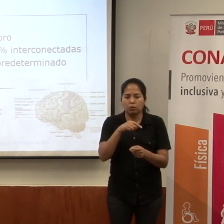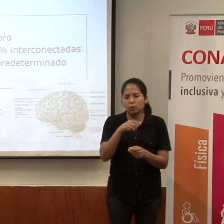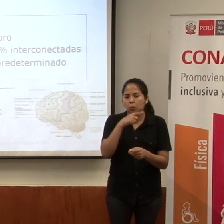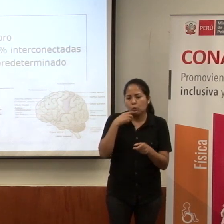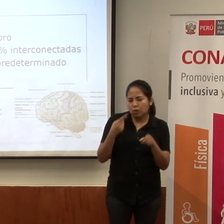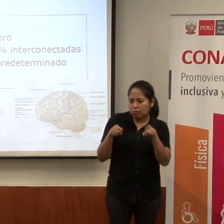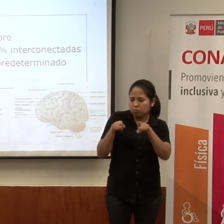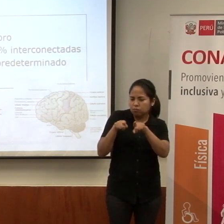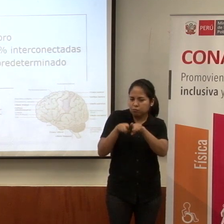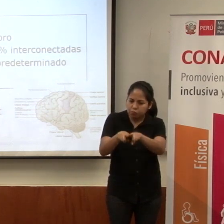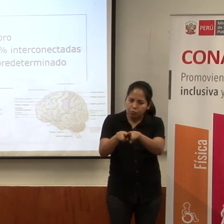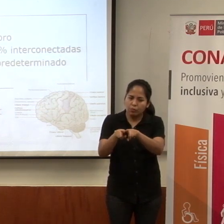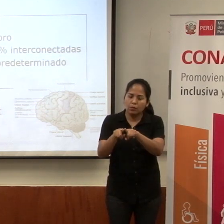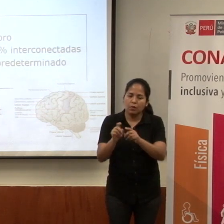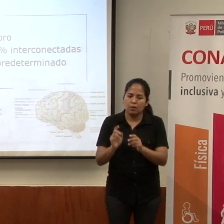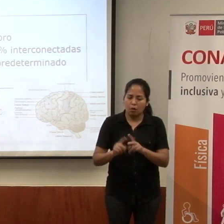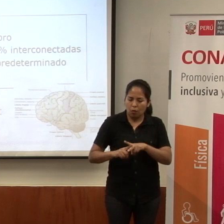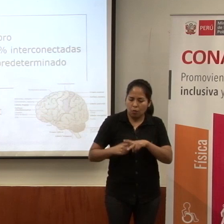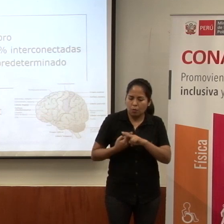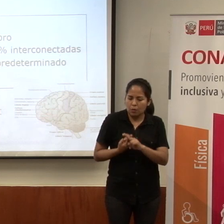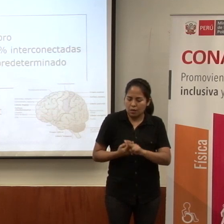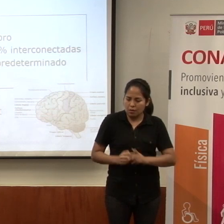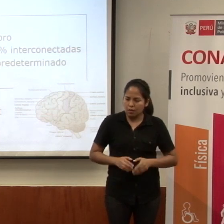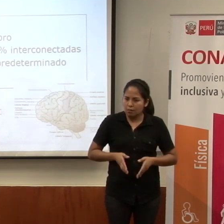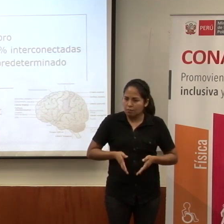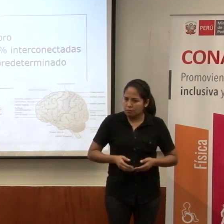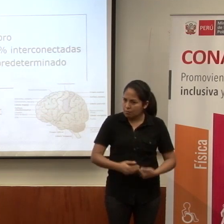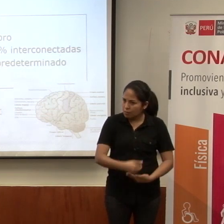óvulo, el primer día de la gestación,